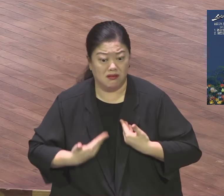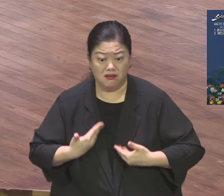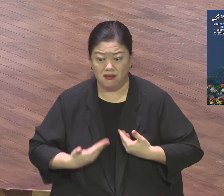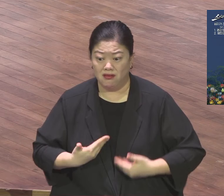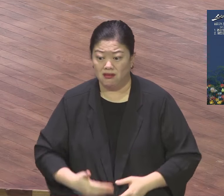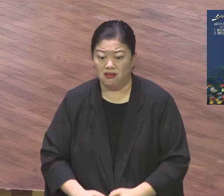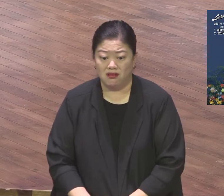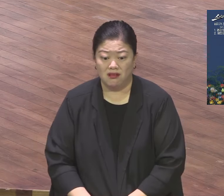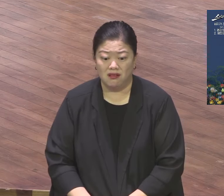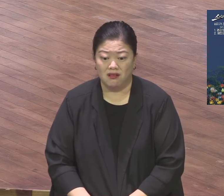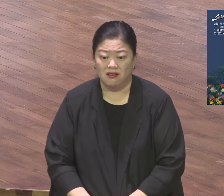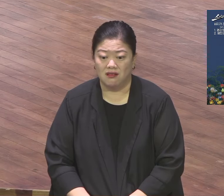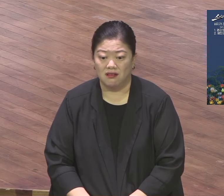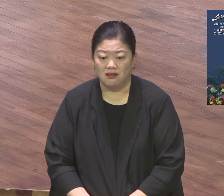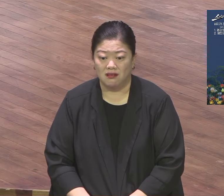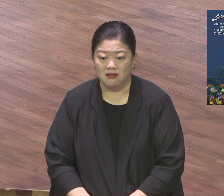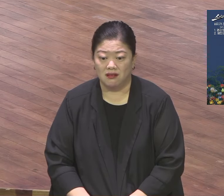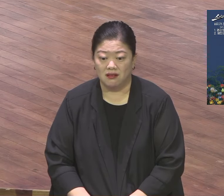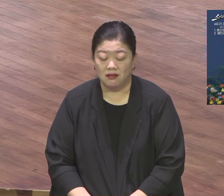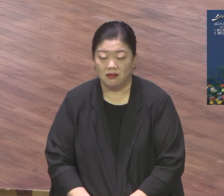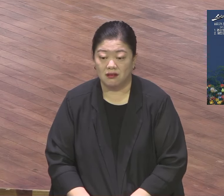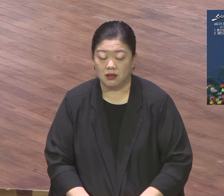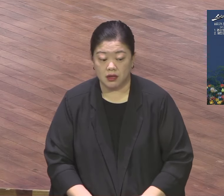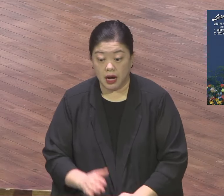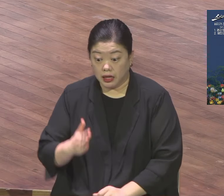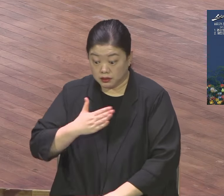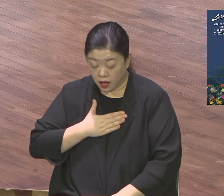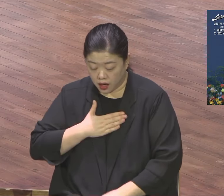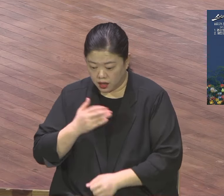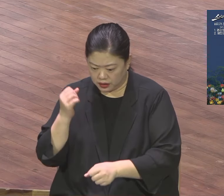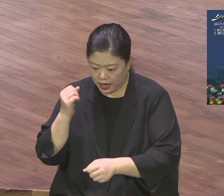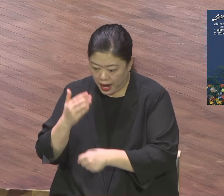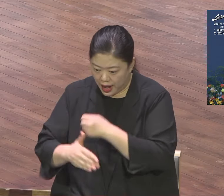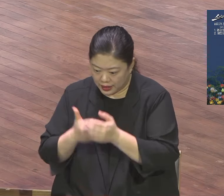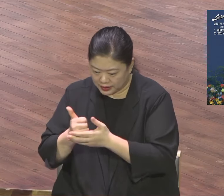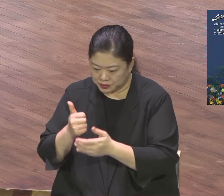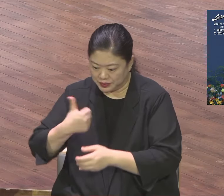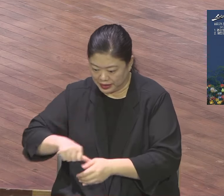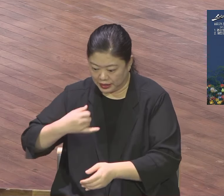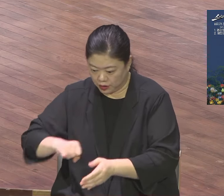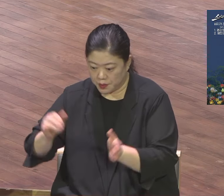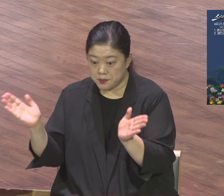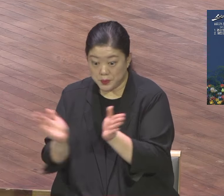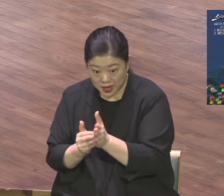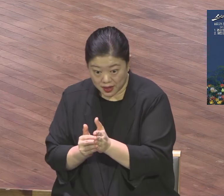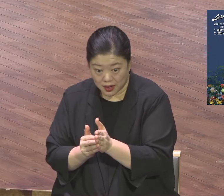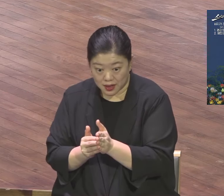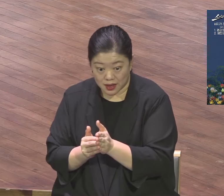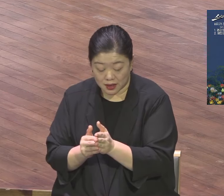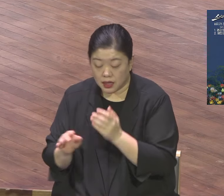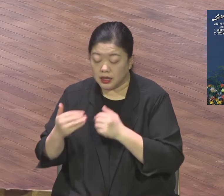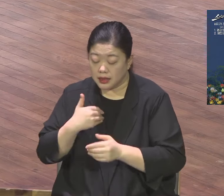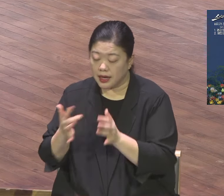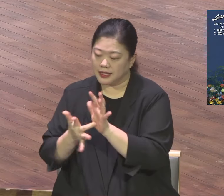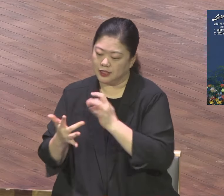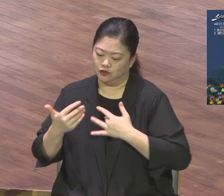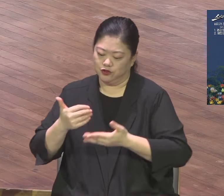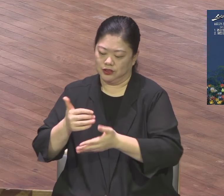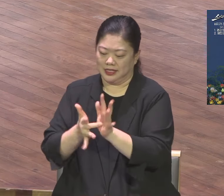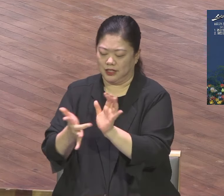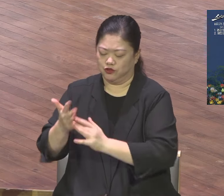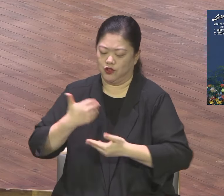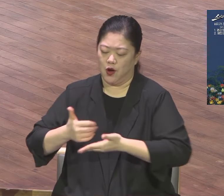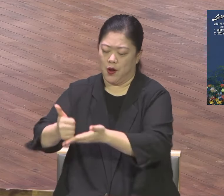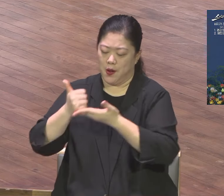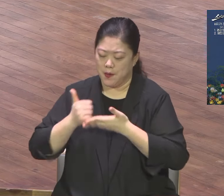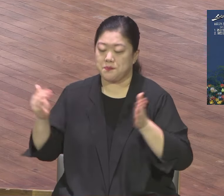이미 하나님의 자녀가 되어가 구원받은 거, 이거 손 못 대요. 한 번 구원은 영원한 구원이요. 구원을 손을